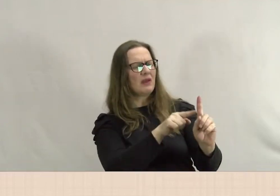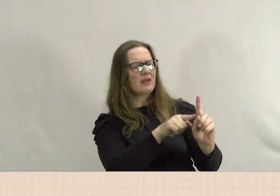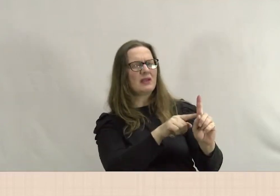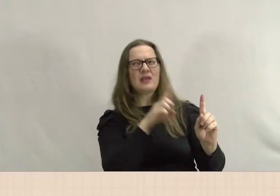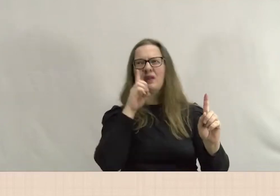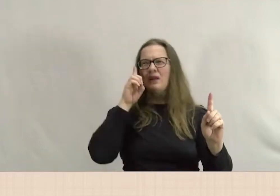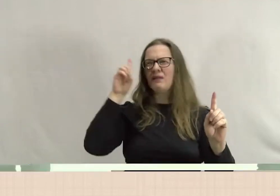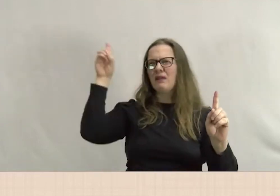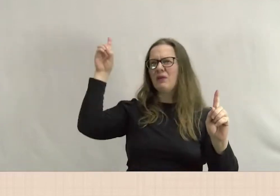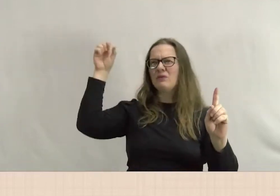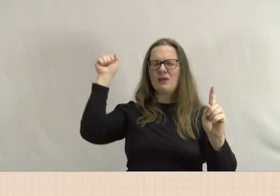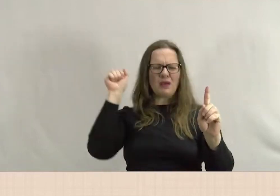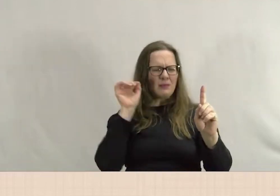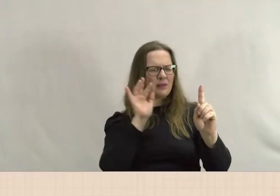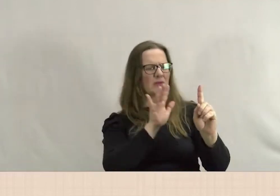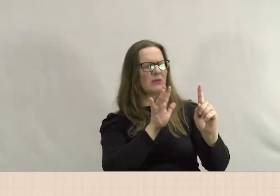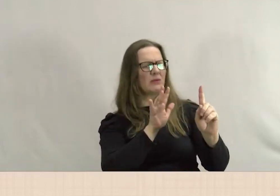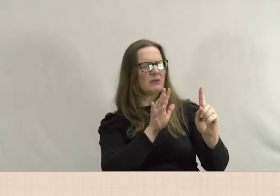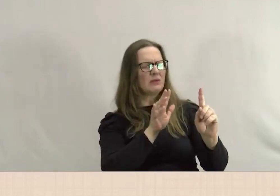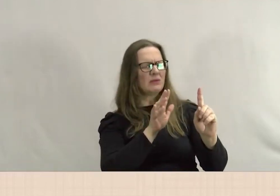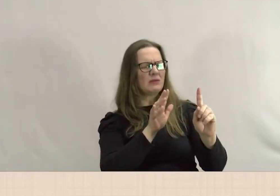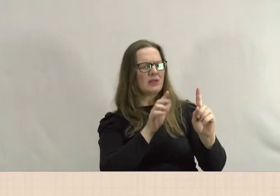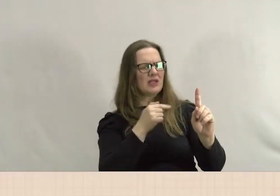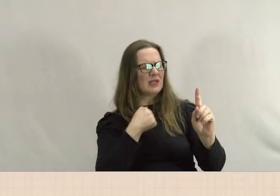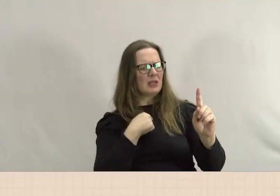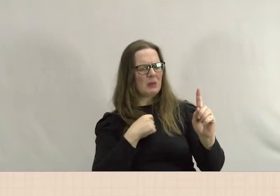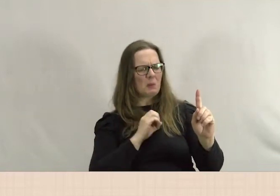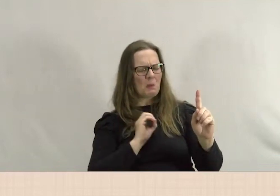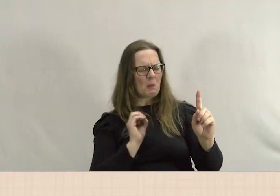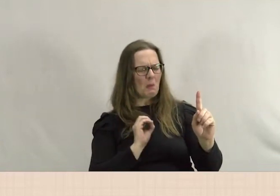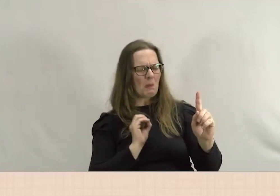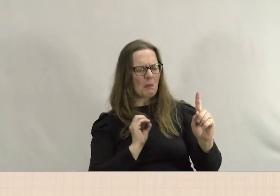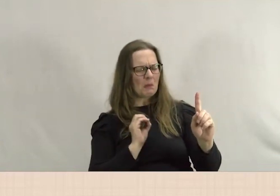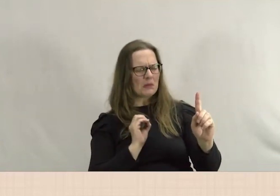por que o trabalho dele, o Senhor se agradou,